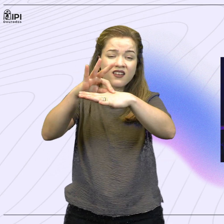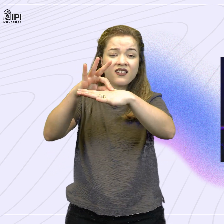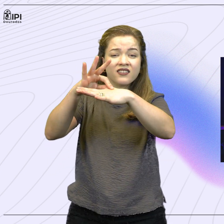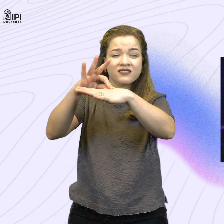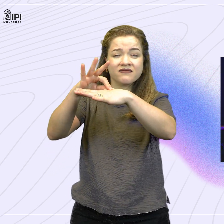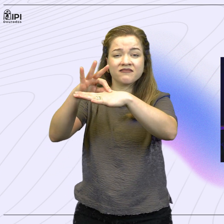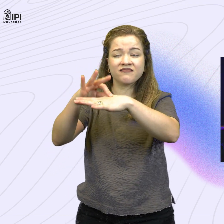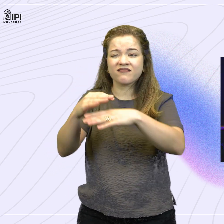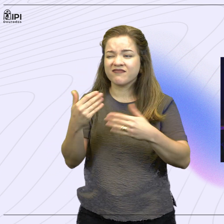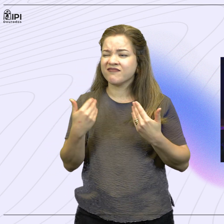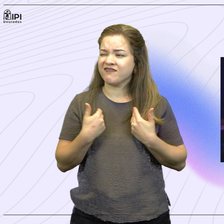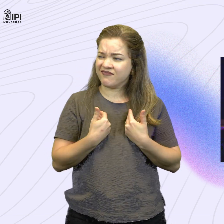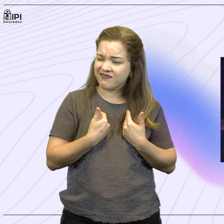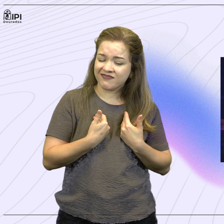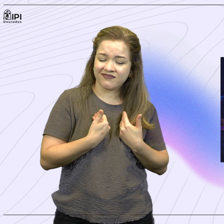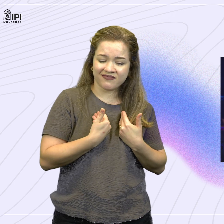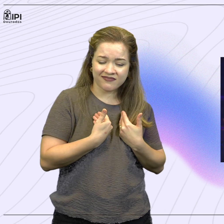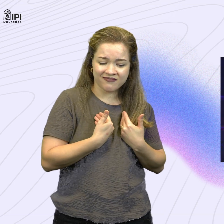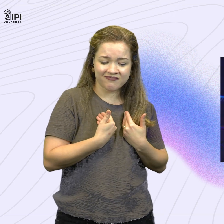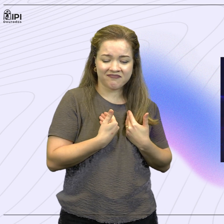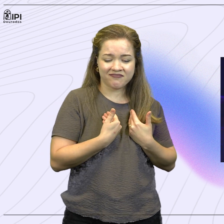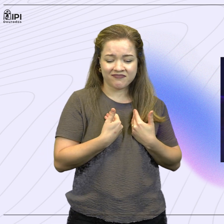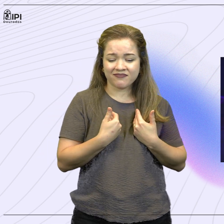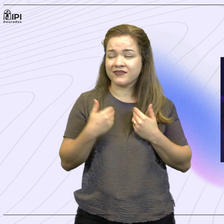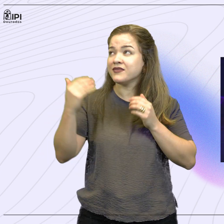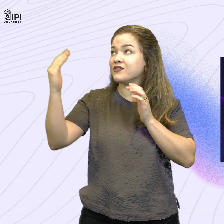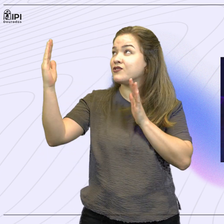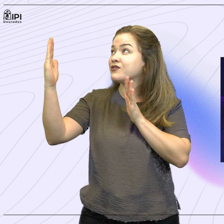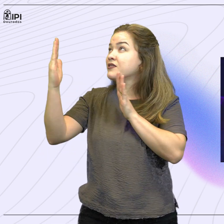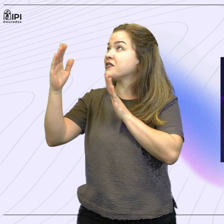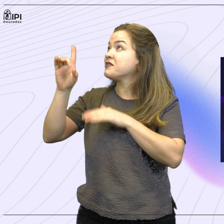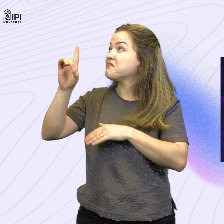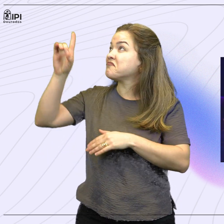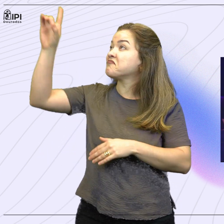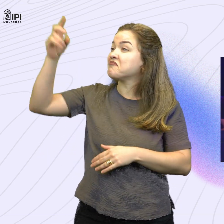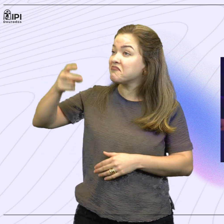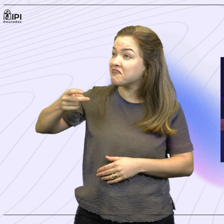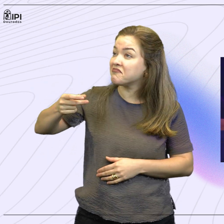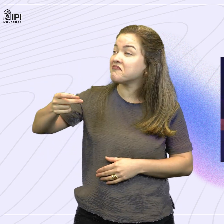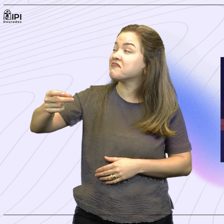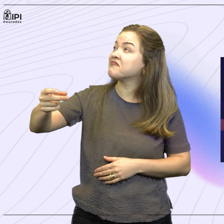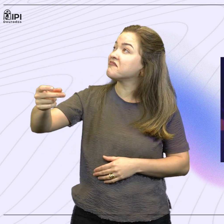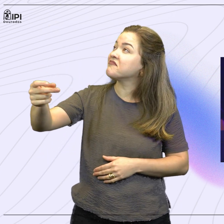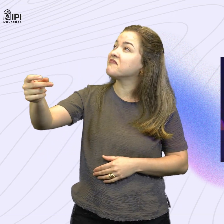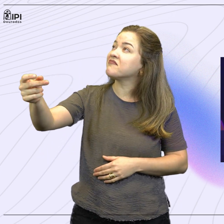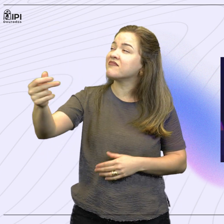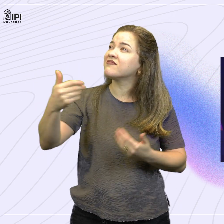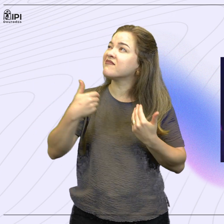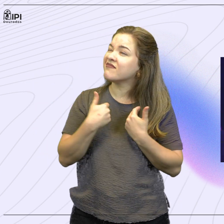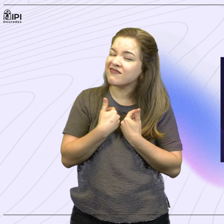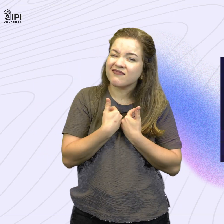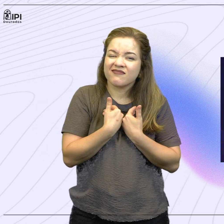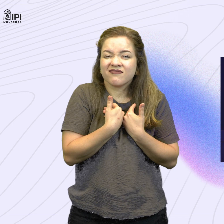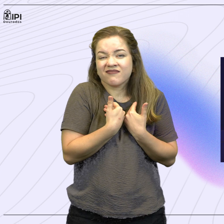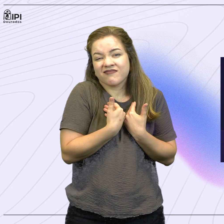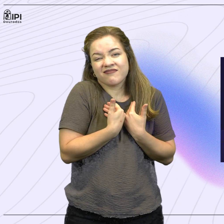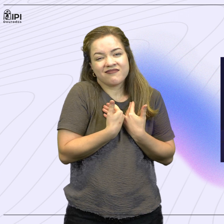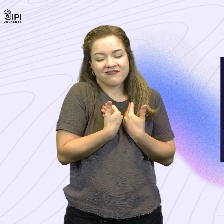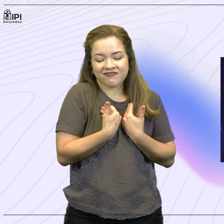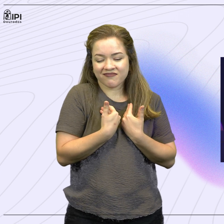carnal, logo eu, diante de um Deus imortal,